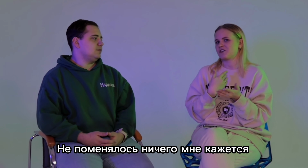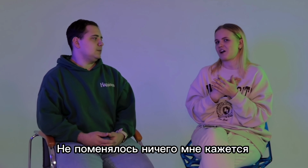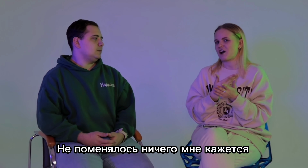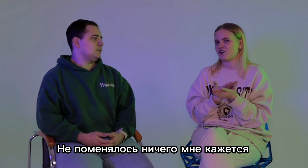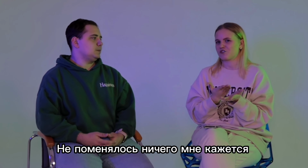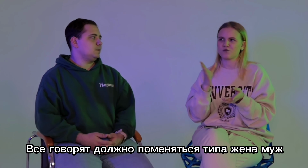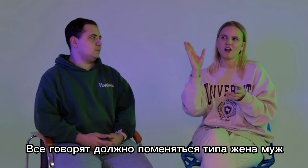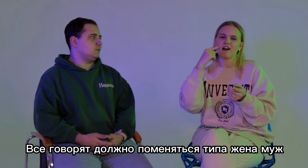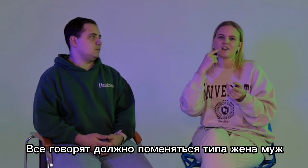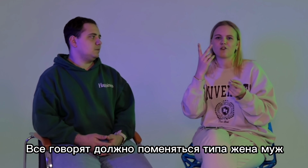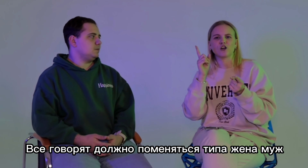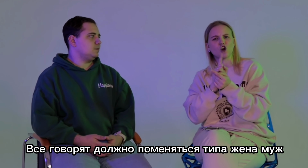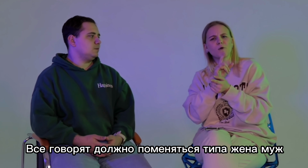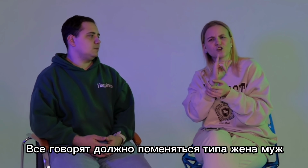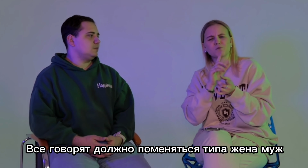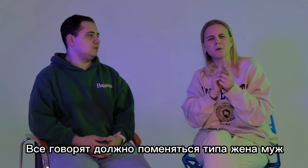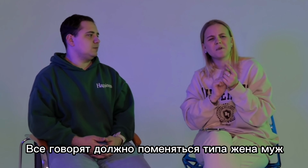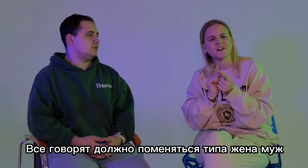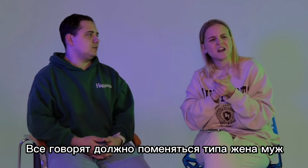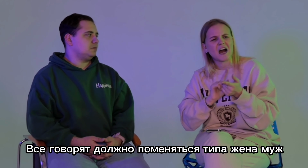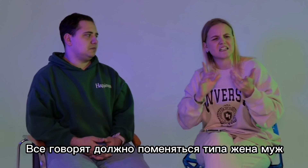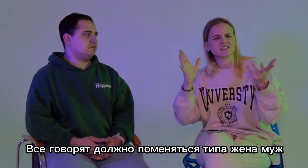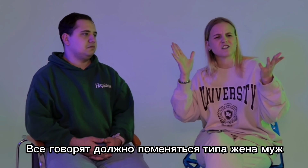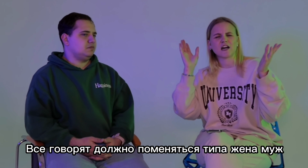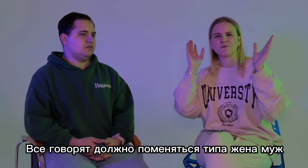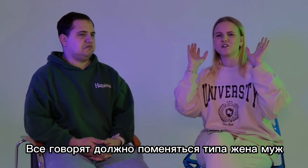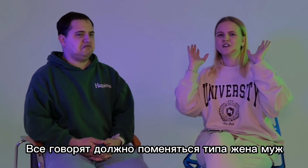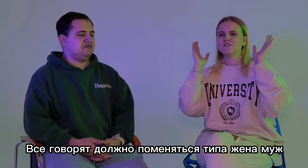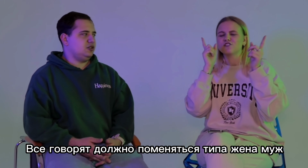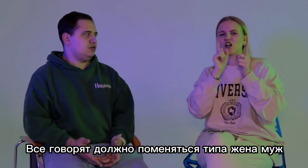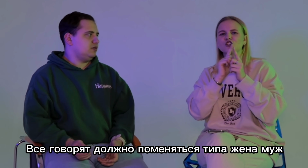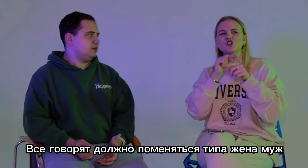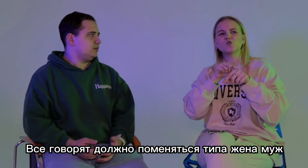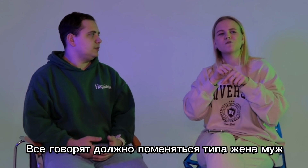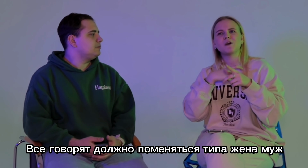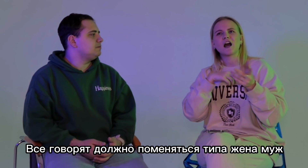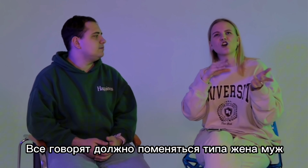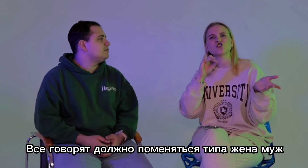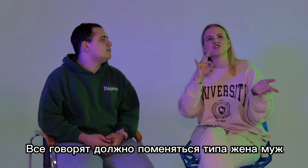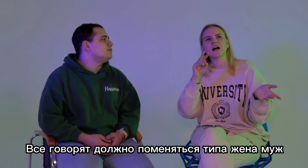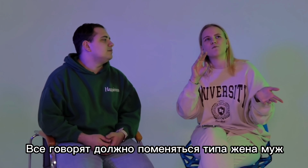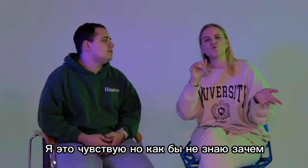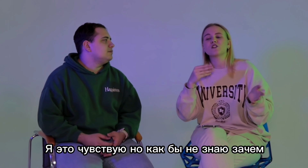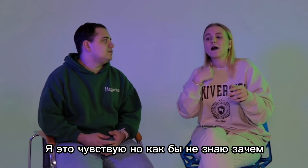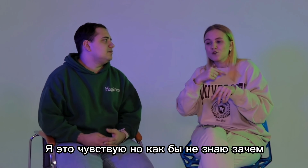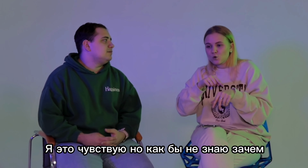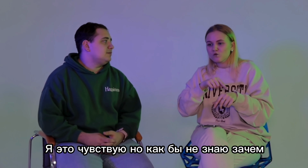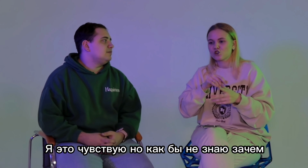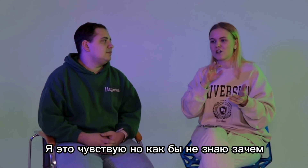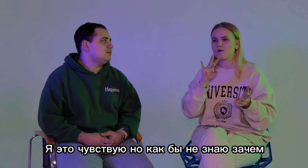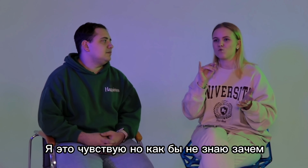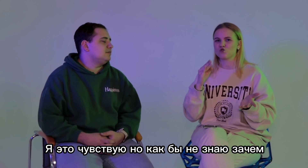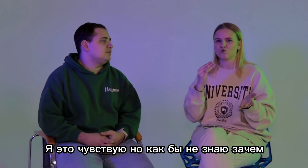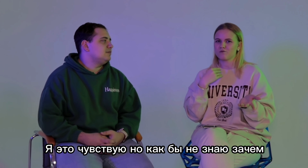так кажется. Ты говоришь, должно быть что-то поменяться, там, нет. Должны чувствовать себя как жена, муж, да, мы чувствуем жена, муж, ну, я